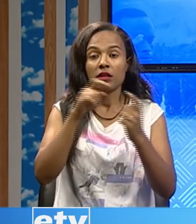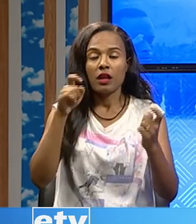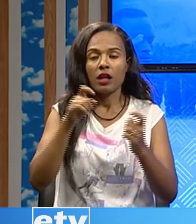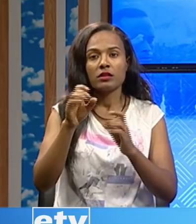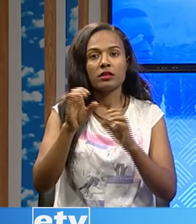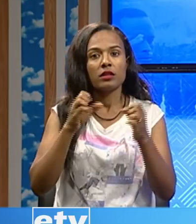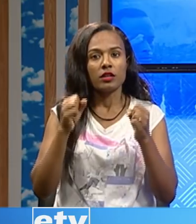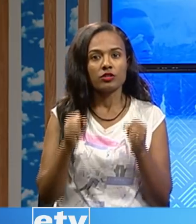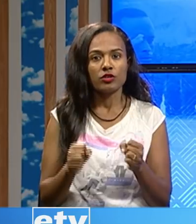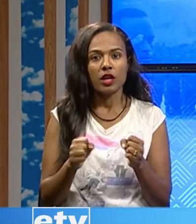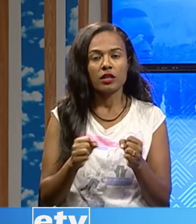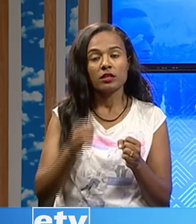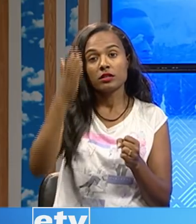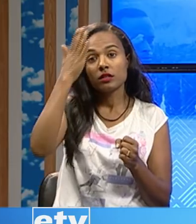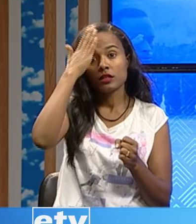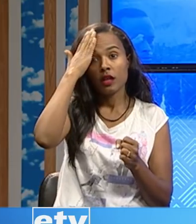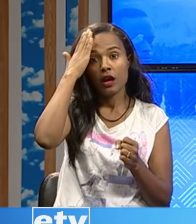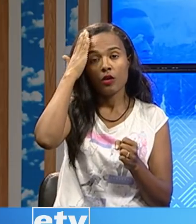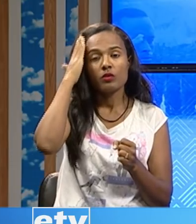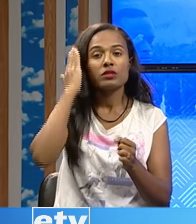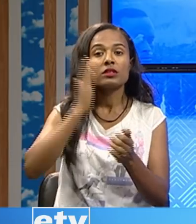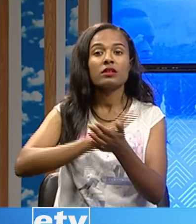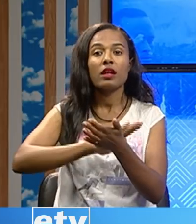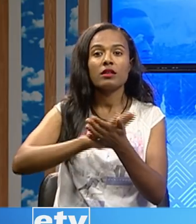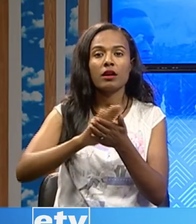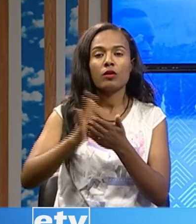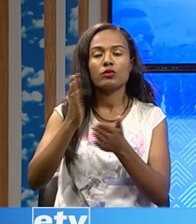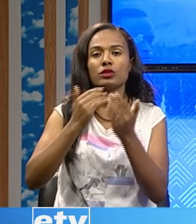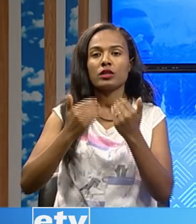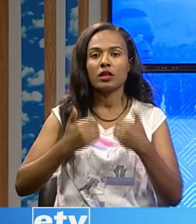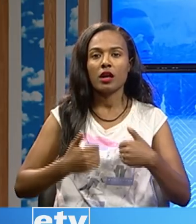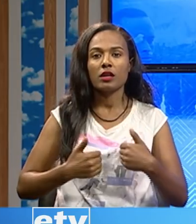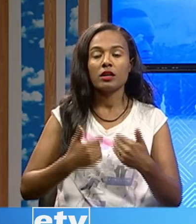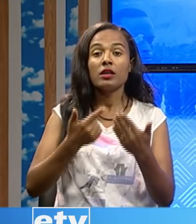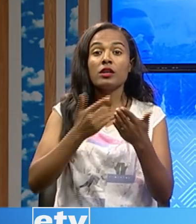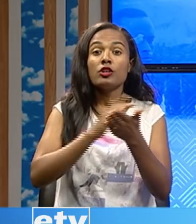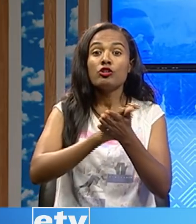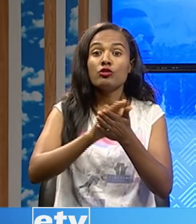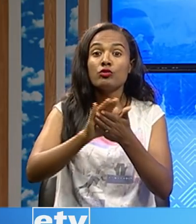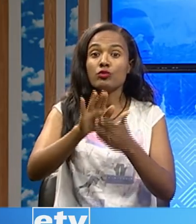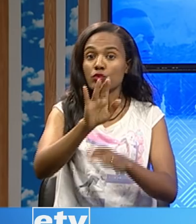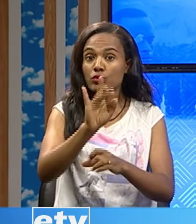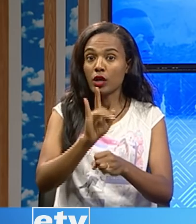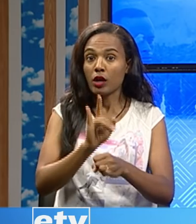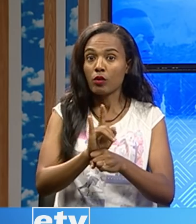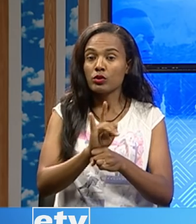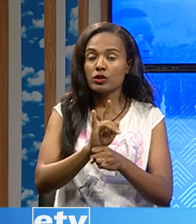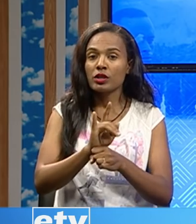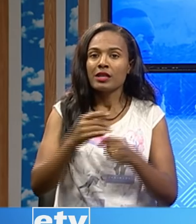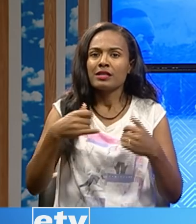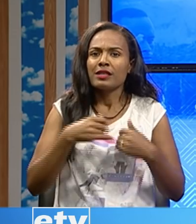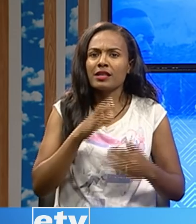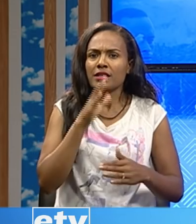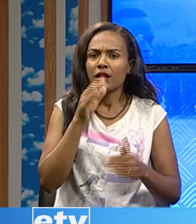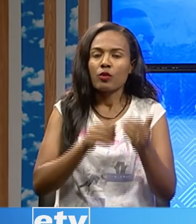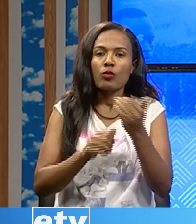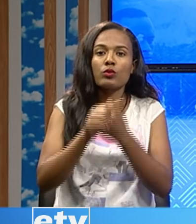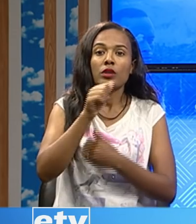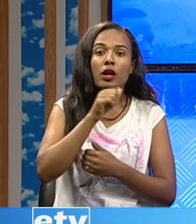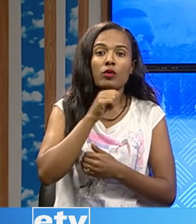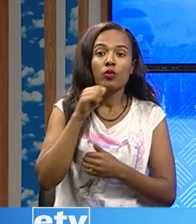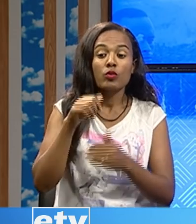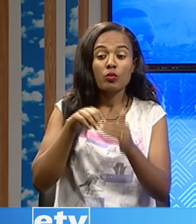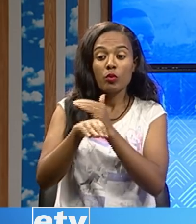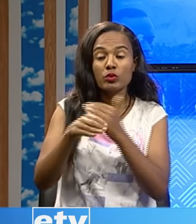ትችላለህ እስክታውቀው እስክታጣራው ድረስ ችግር አለ ንጹህ ዜጎች ሳይሳቀቁ ሳይጎዱ ግን በውስጥ